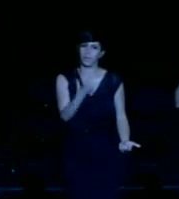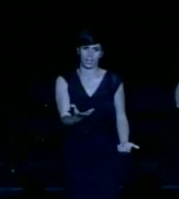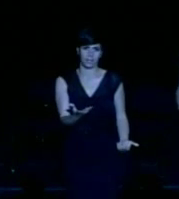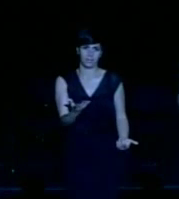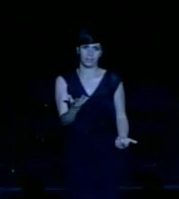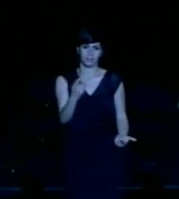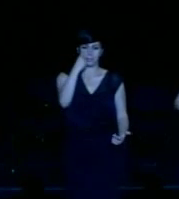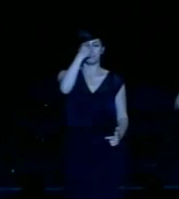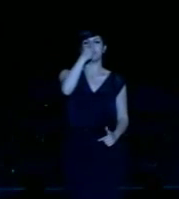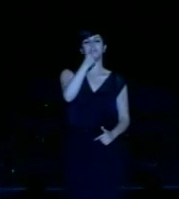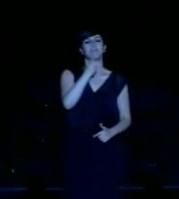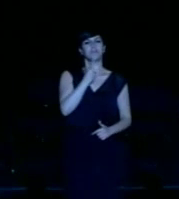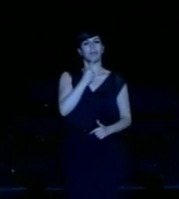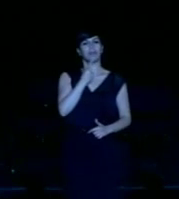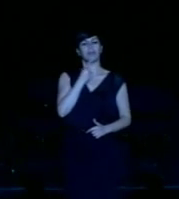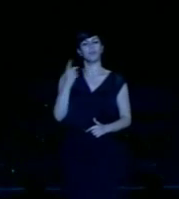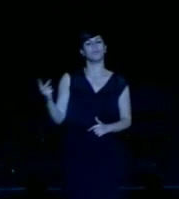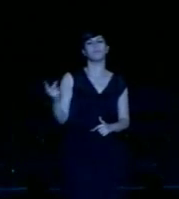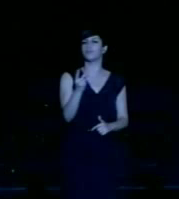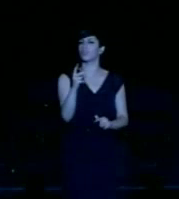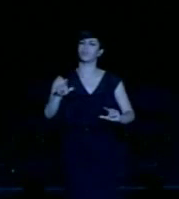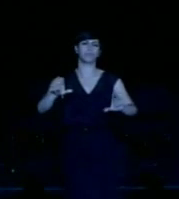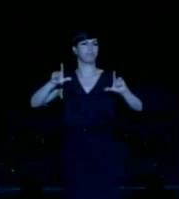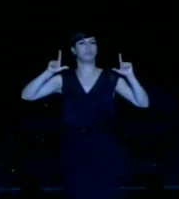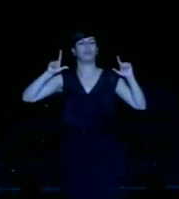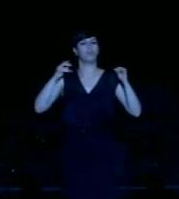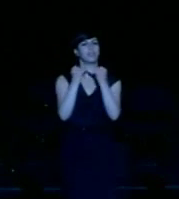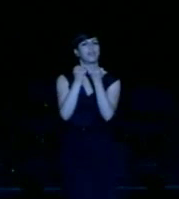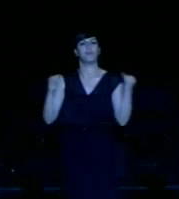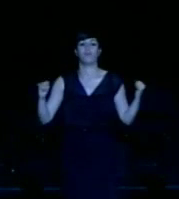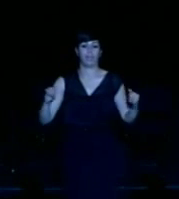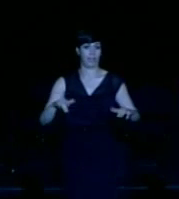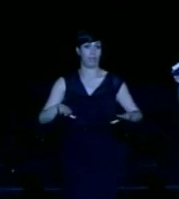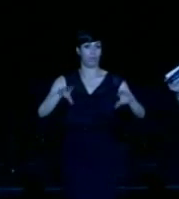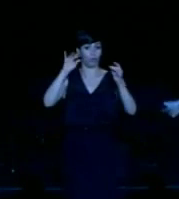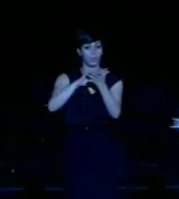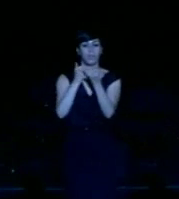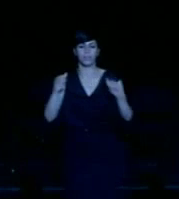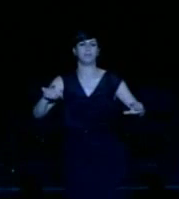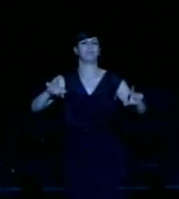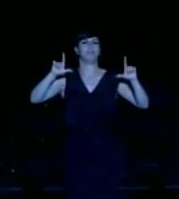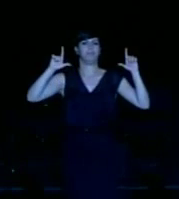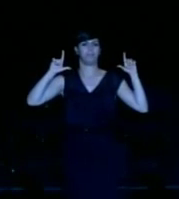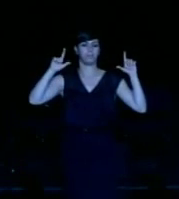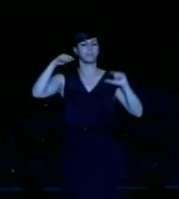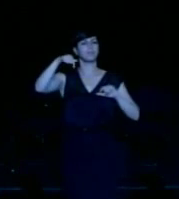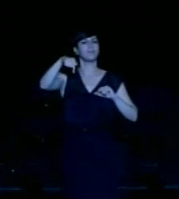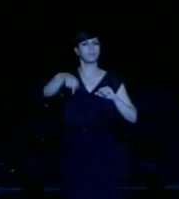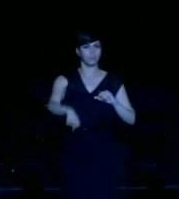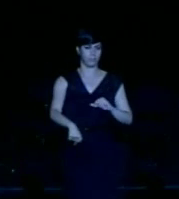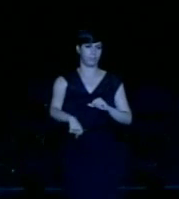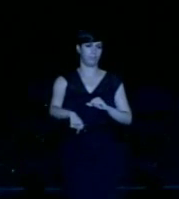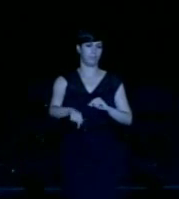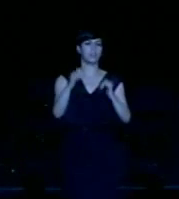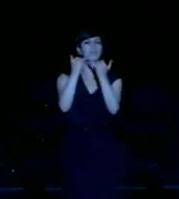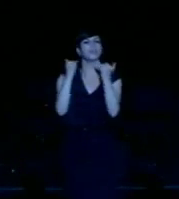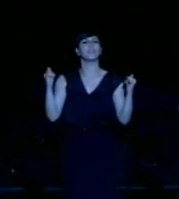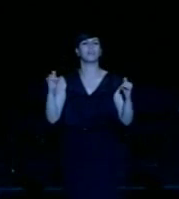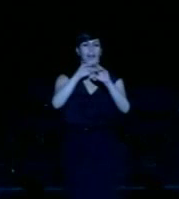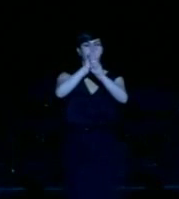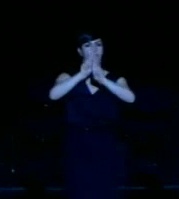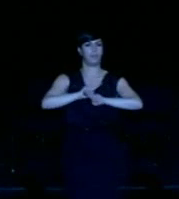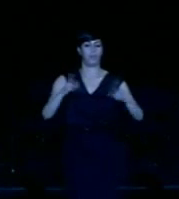para... ser los protagonistas absolutos de todas las fiestas importantes de Burgos. Y fiesta importante es este